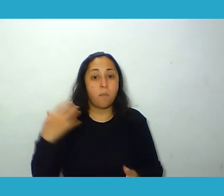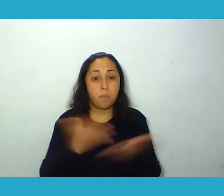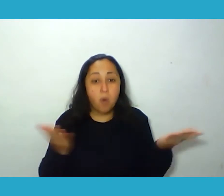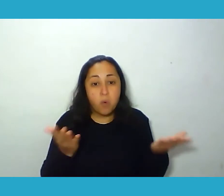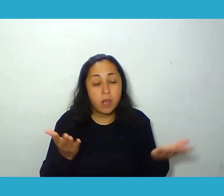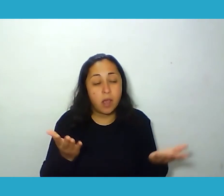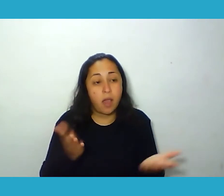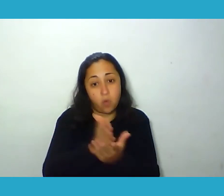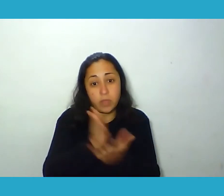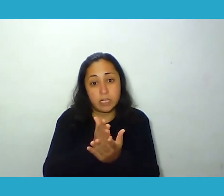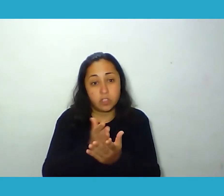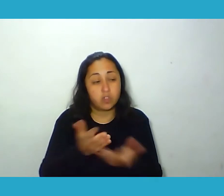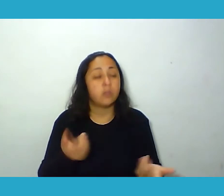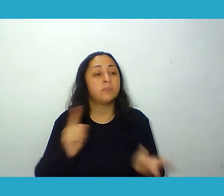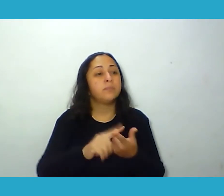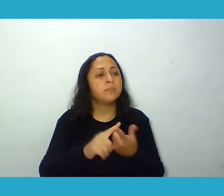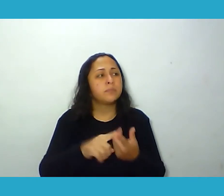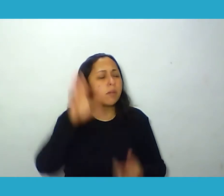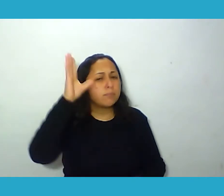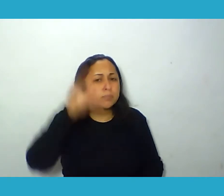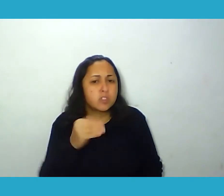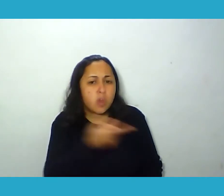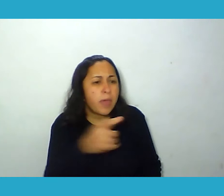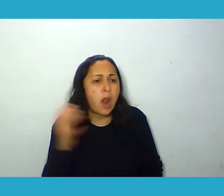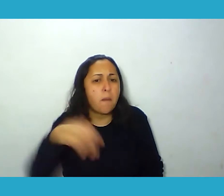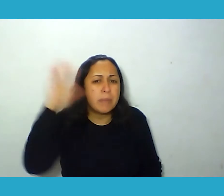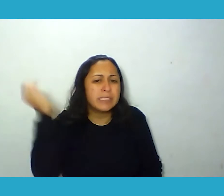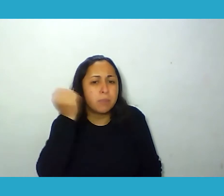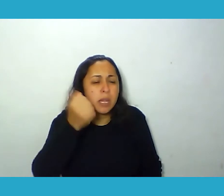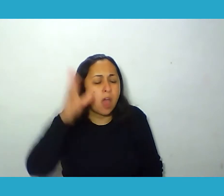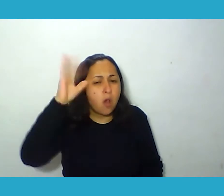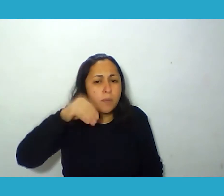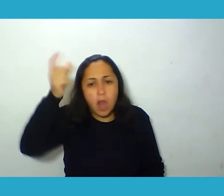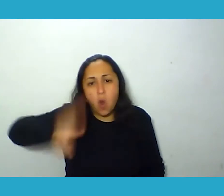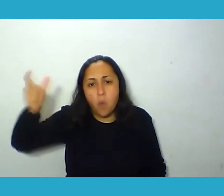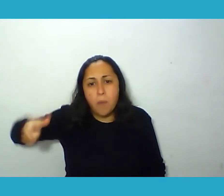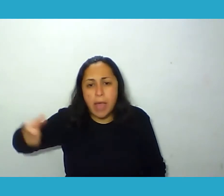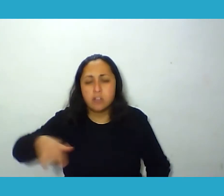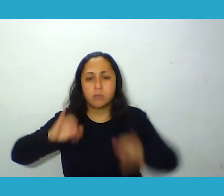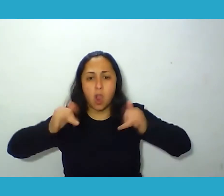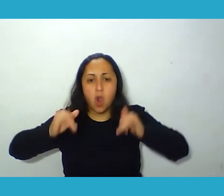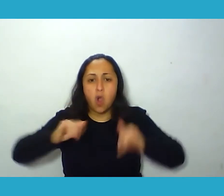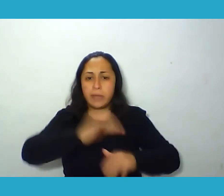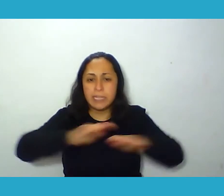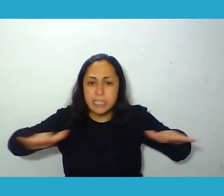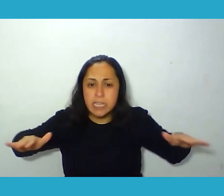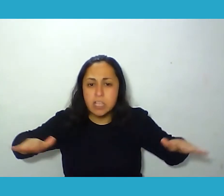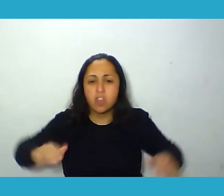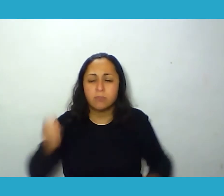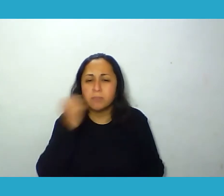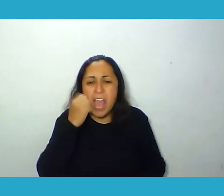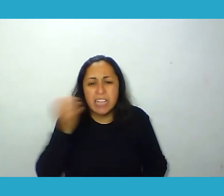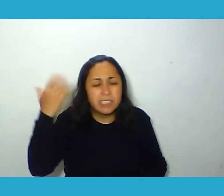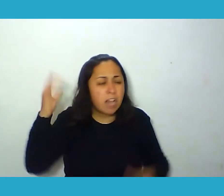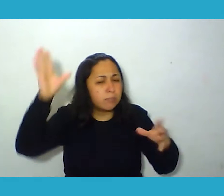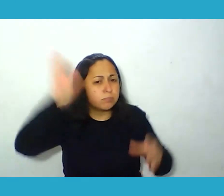según la OMS. Dice que en esta obra se olvidaron de lo más importante, el ser humano, jóvenes, niños, ancianos y quienes sufren